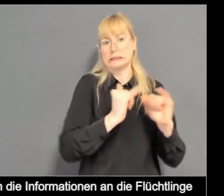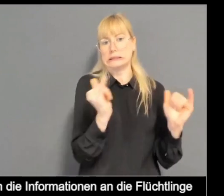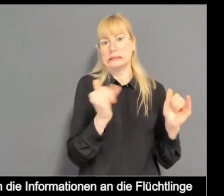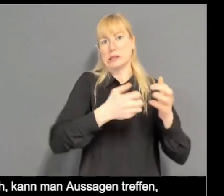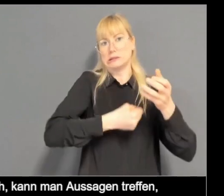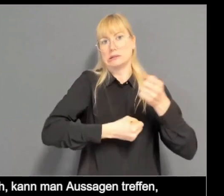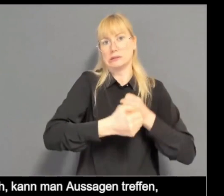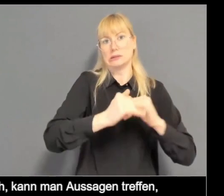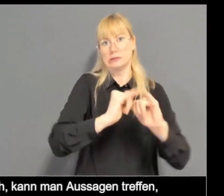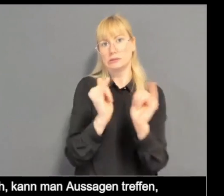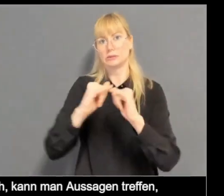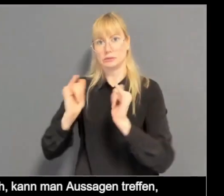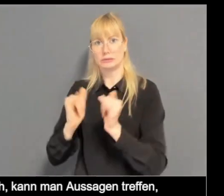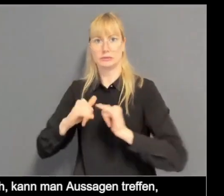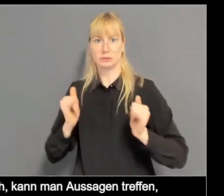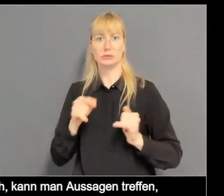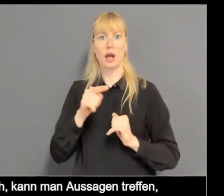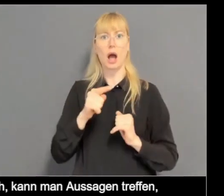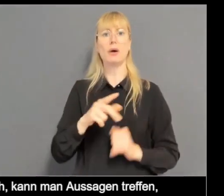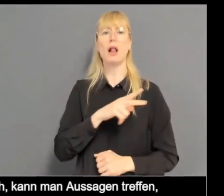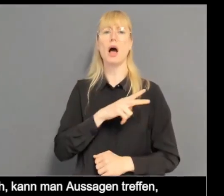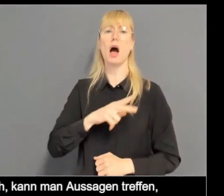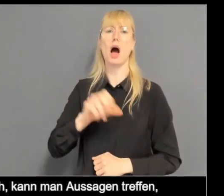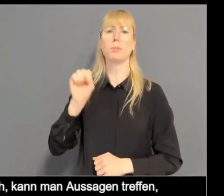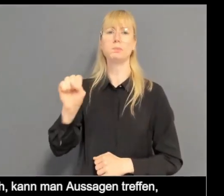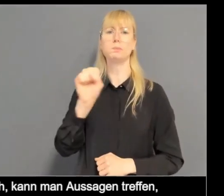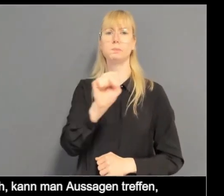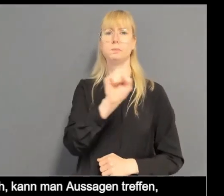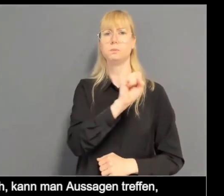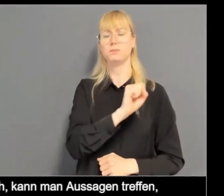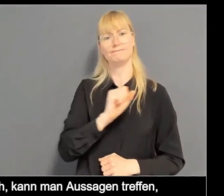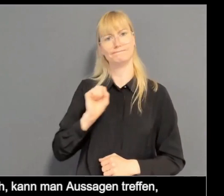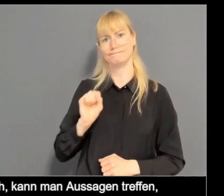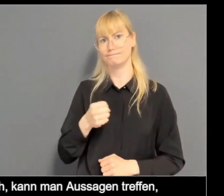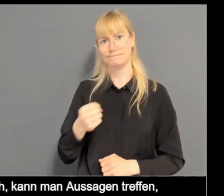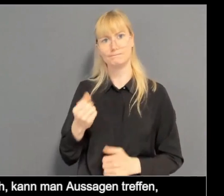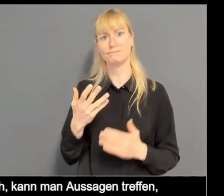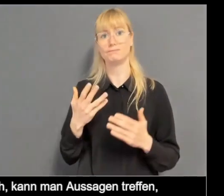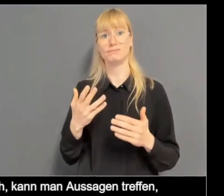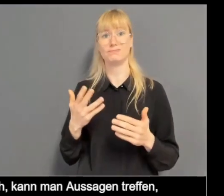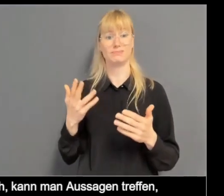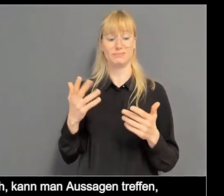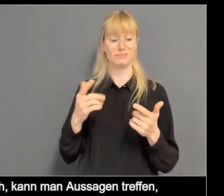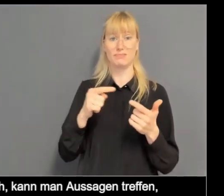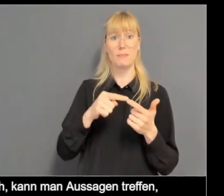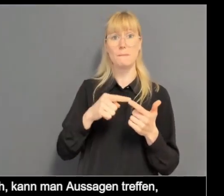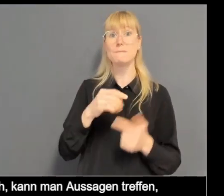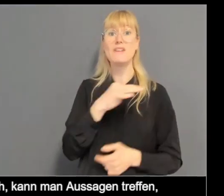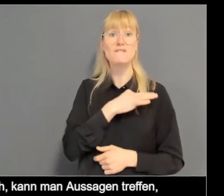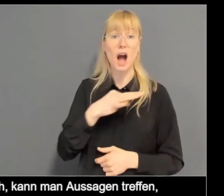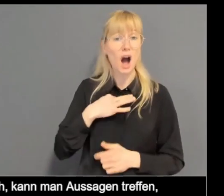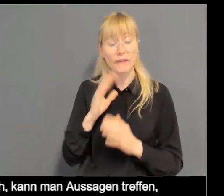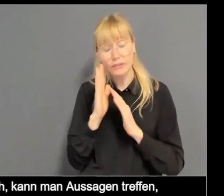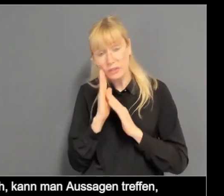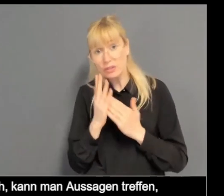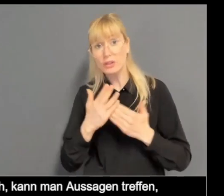vor momentan, richten diese Notunterkünfte, aber die sind halt natürlich keine Dauereinrichtung für die jeweiligen Menschen, die betroffen sind, sondern dann